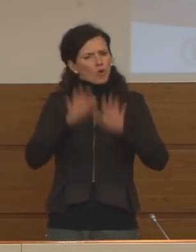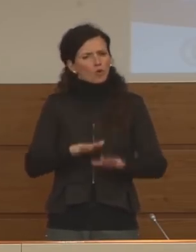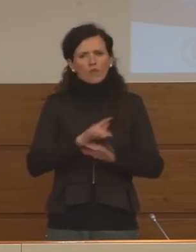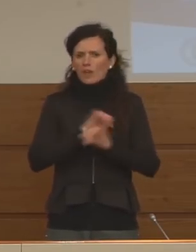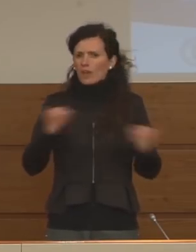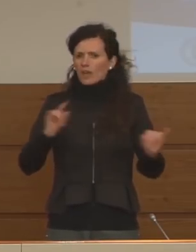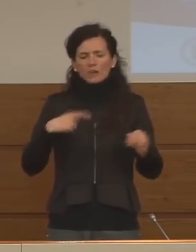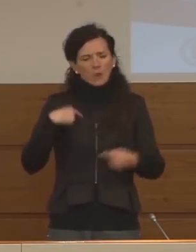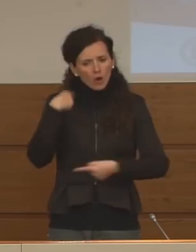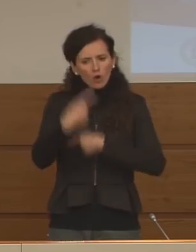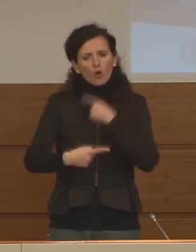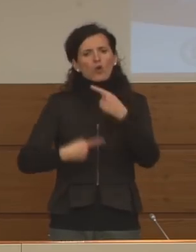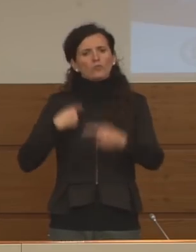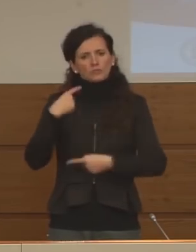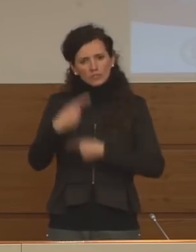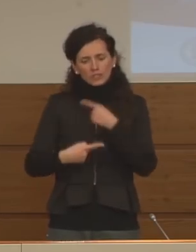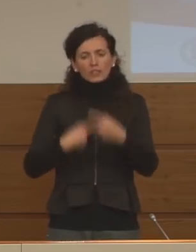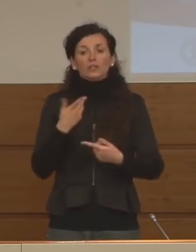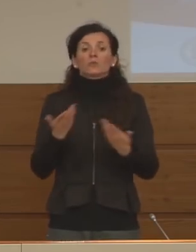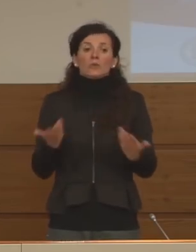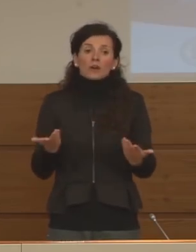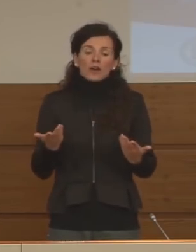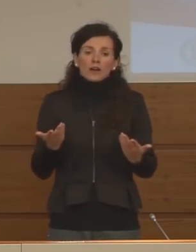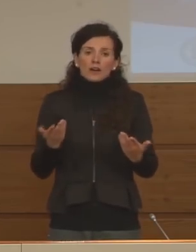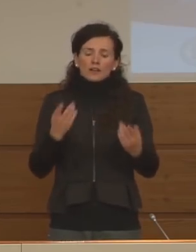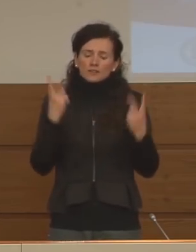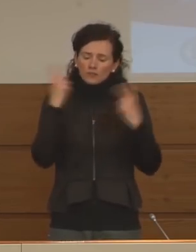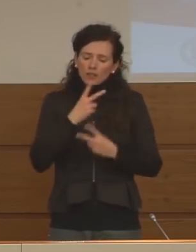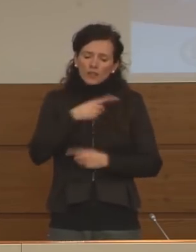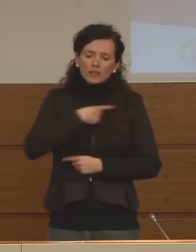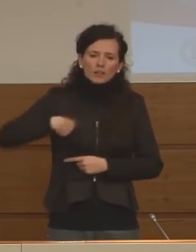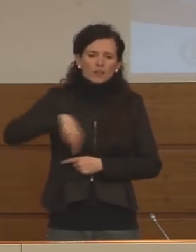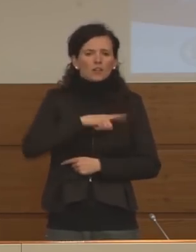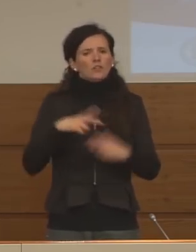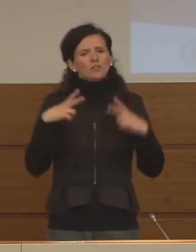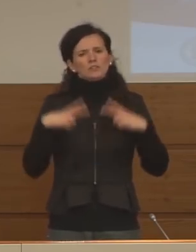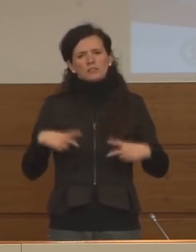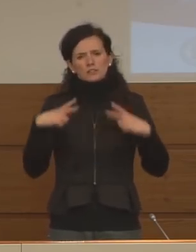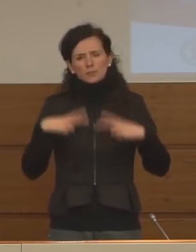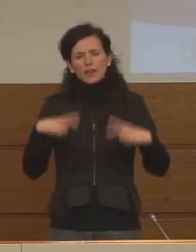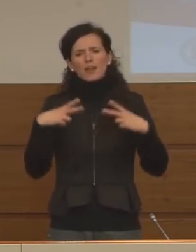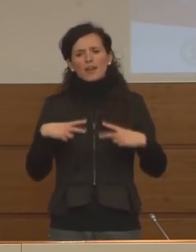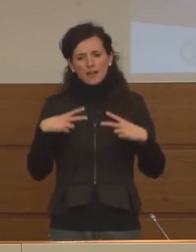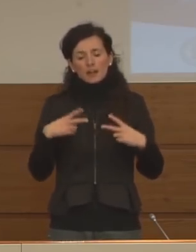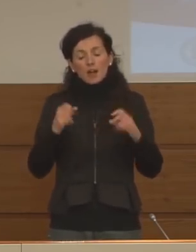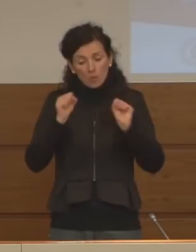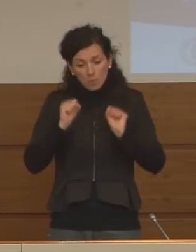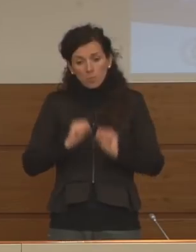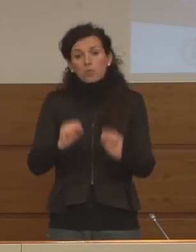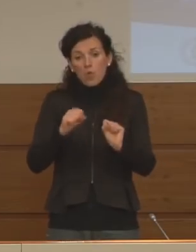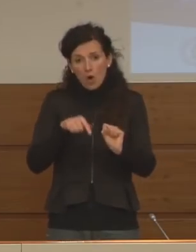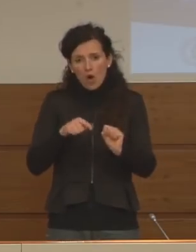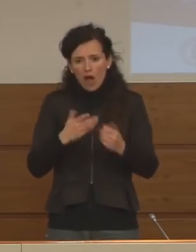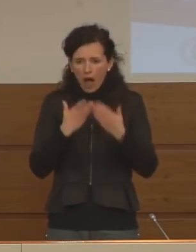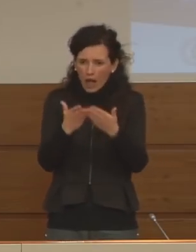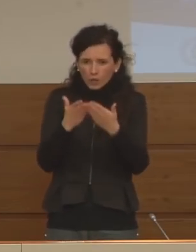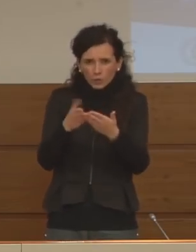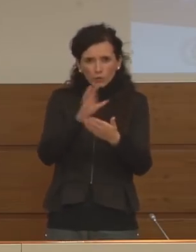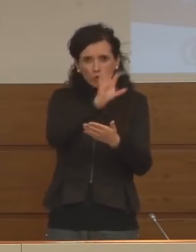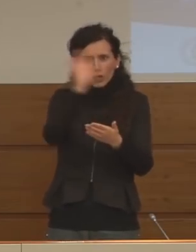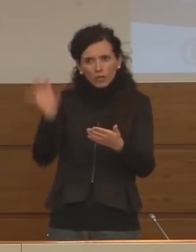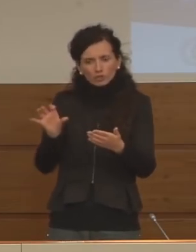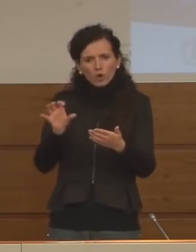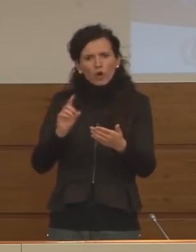e auspichiamo presto possa ancora di più essere perfezionato